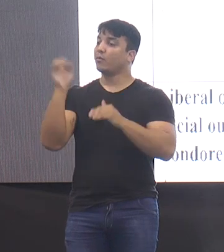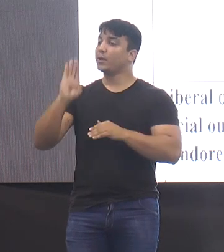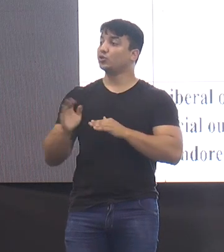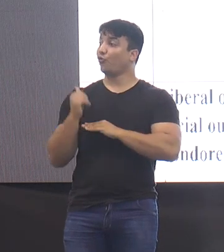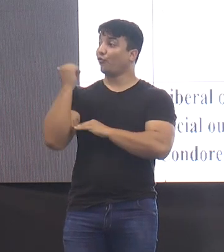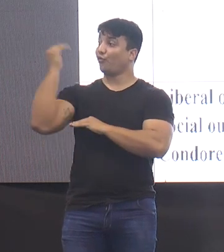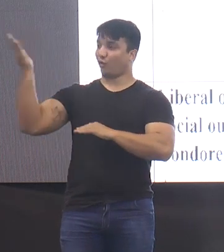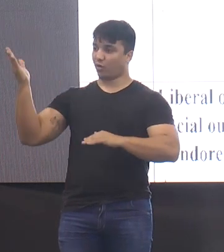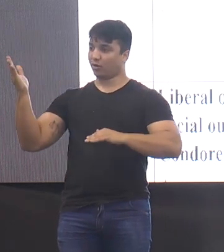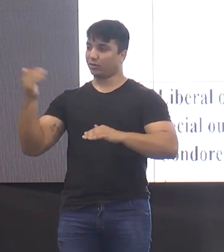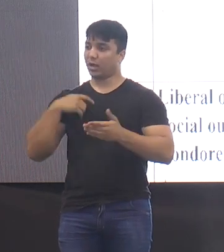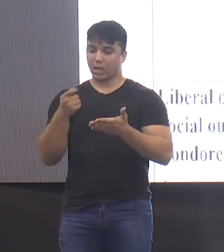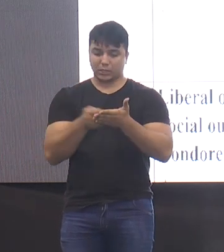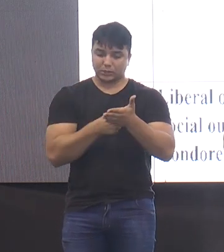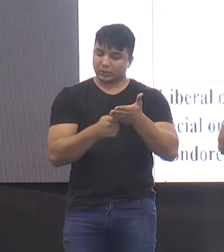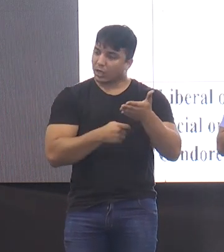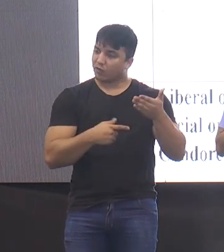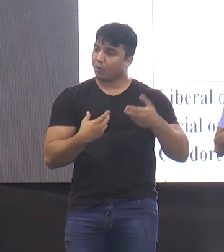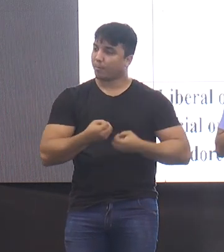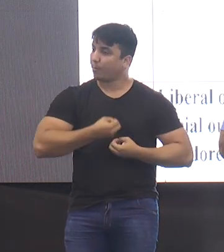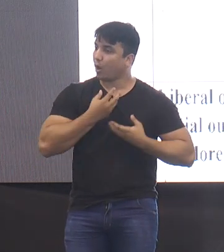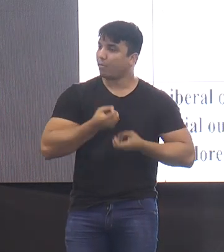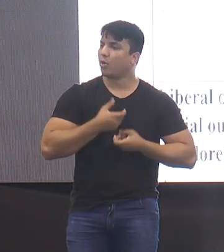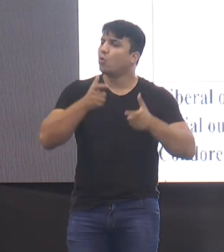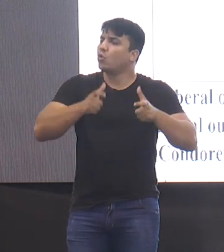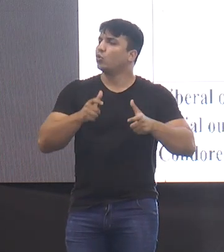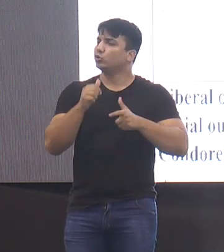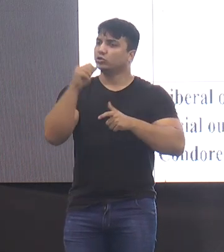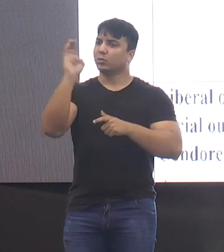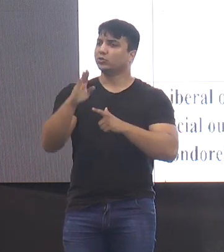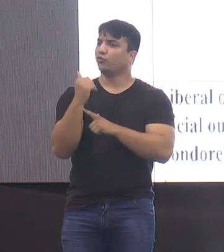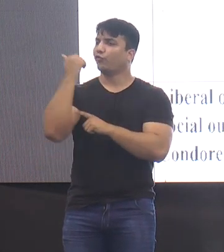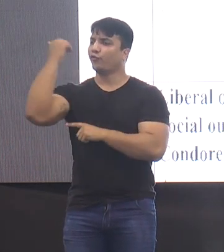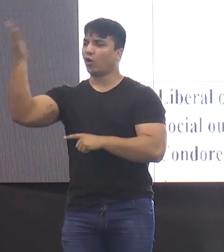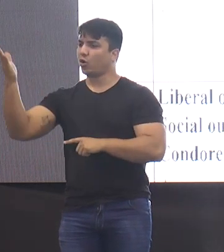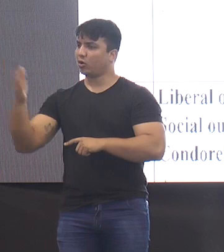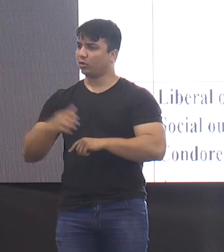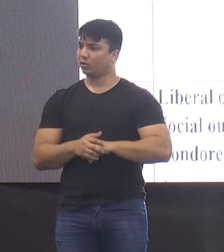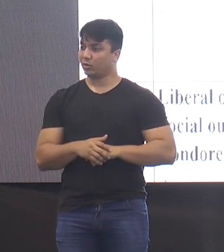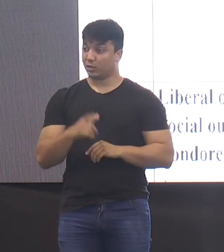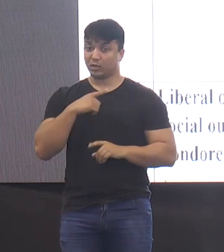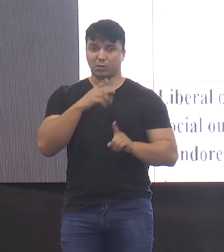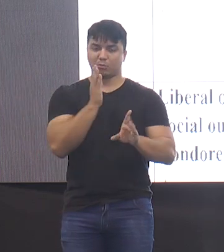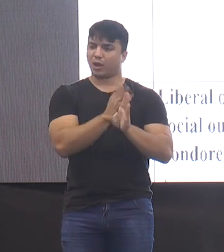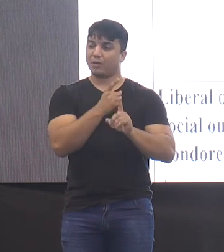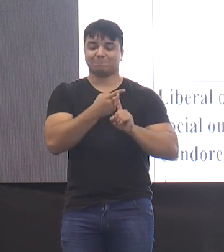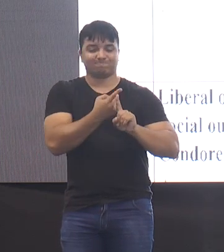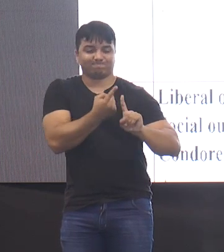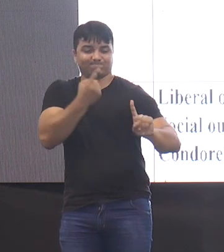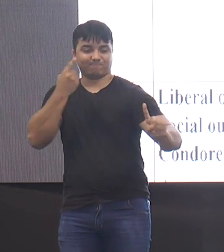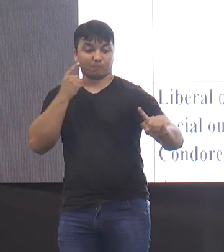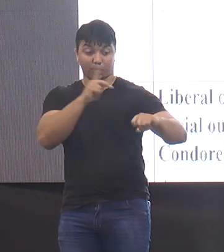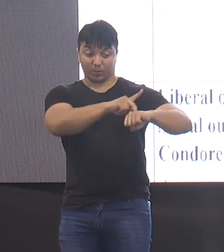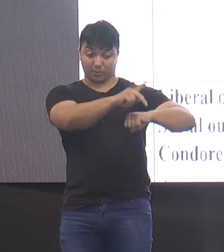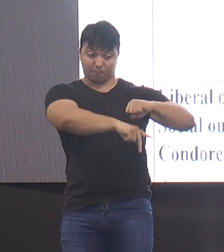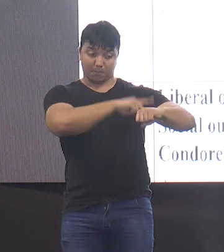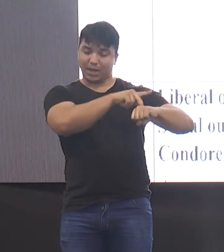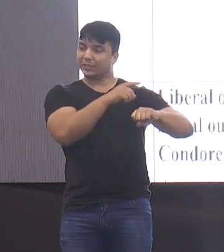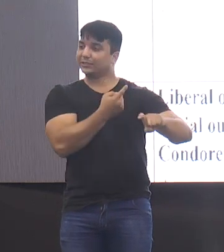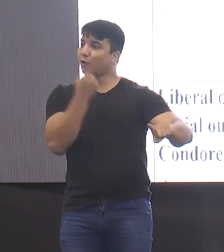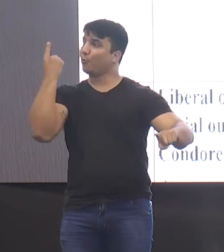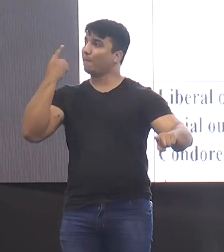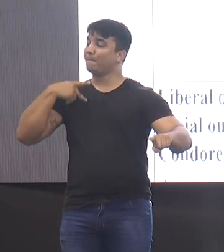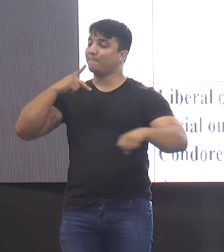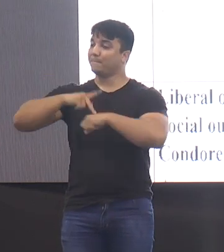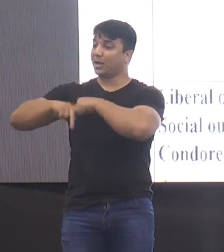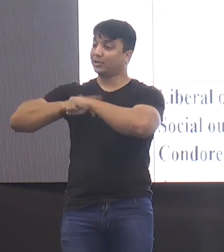Gonçalves escreveram seus primeiros poemas fora do Brasil. Então a distância da pátria